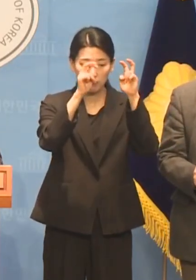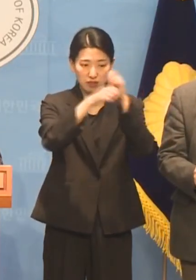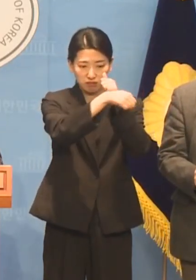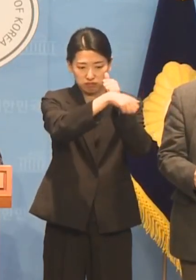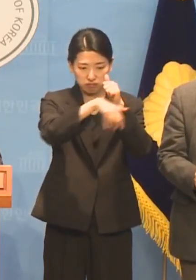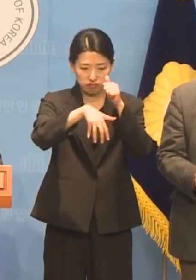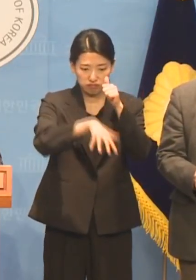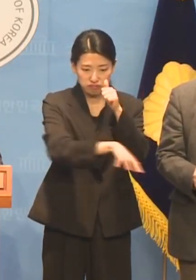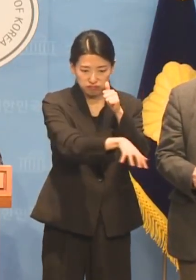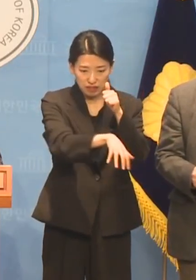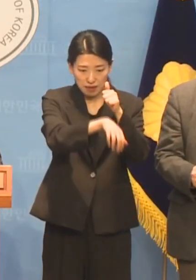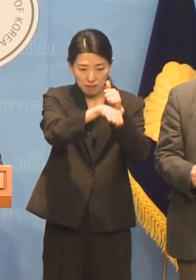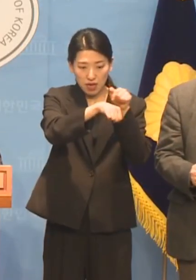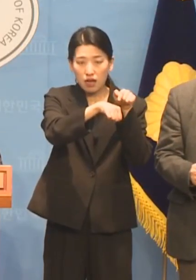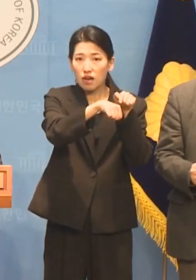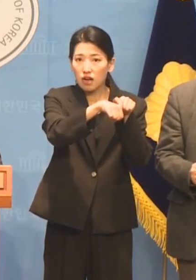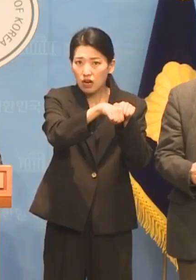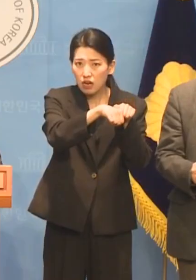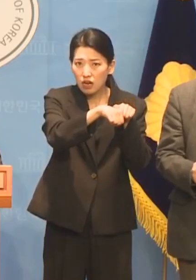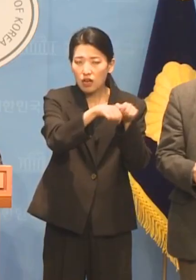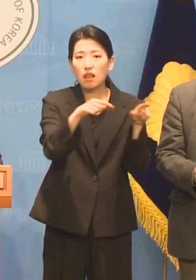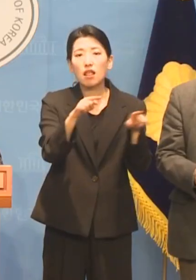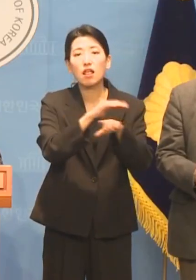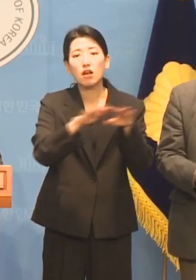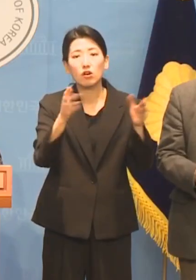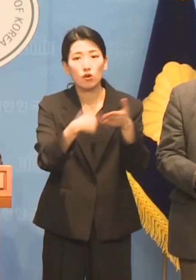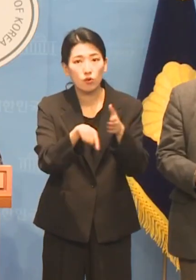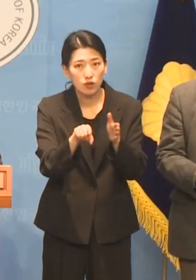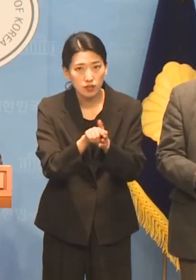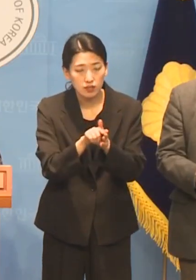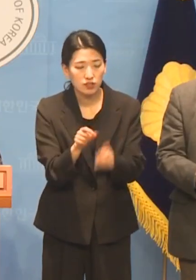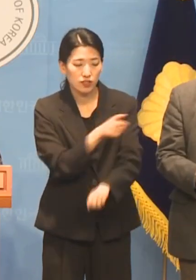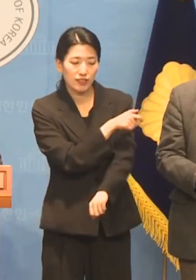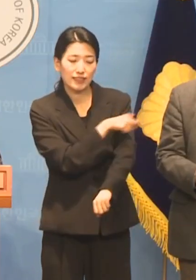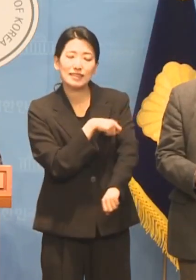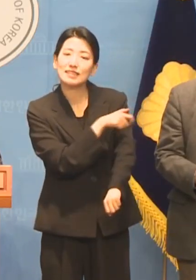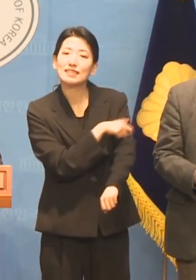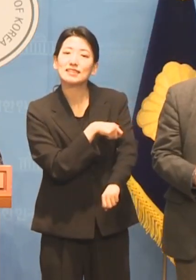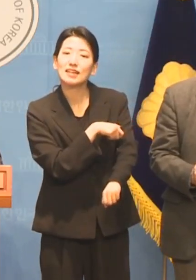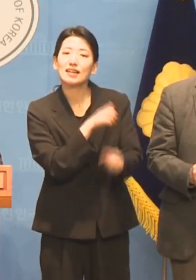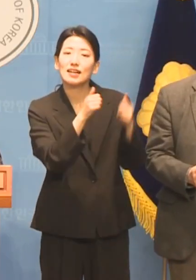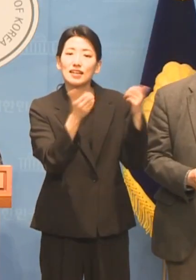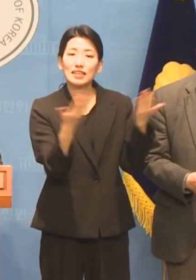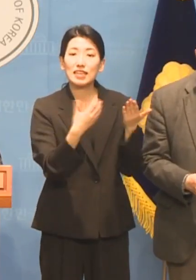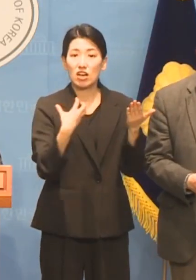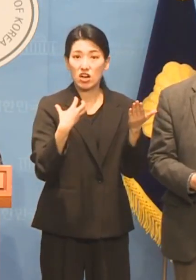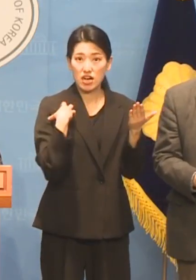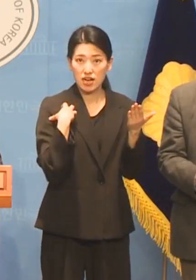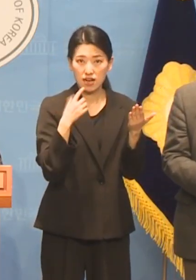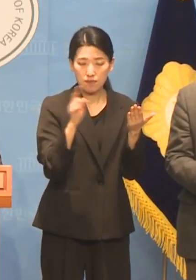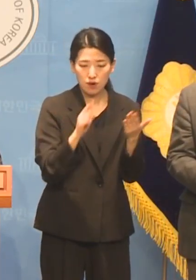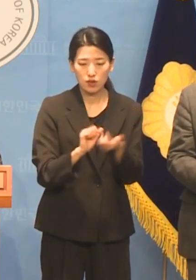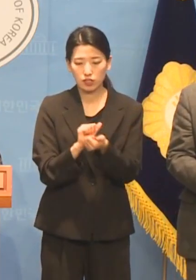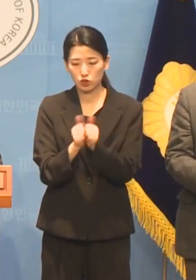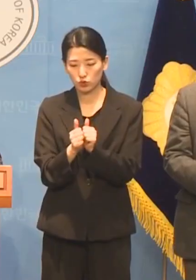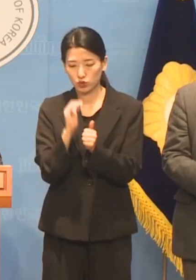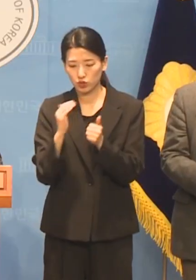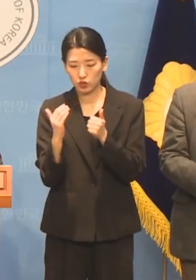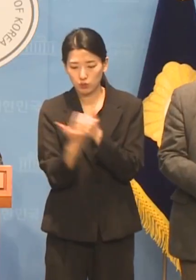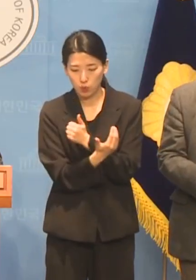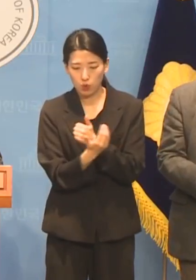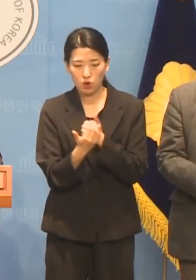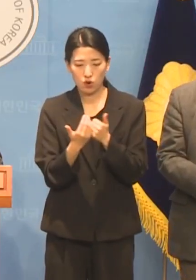개선을 위해서는 상법상 이사의 충실 의무를 회사 및 주주의 이익보호로 확대할 필요가 있다.